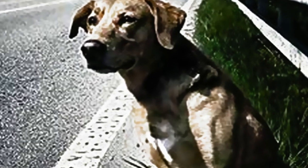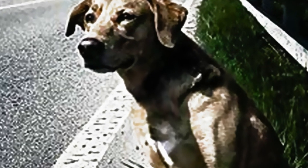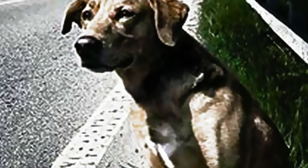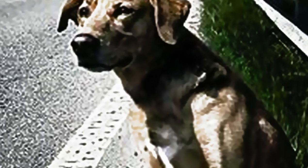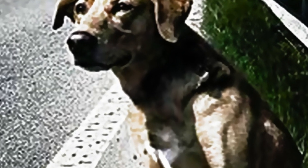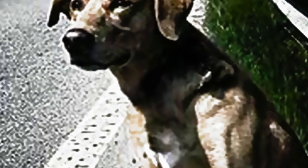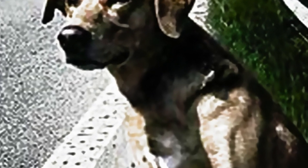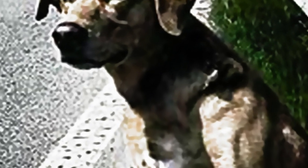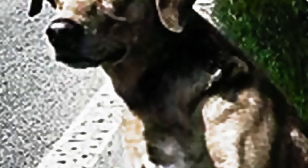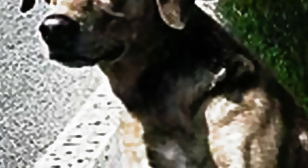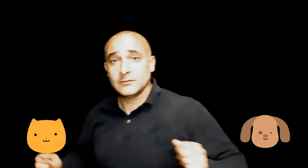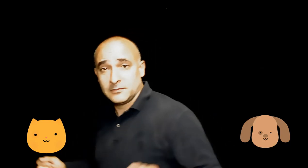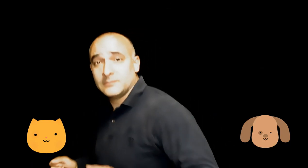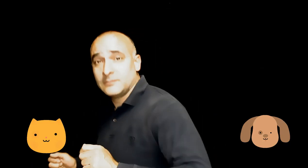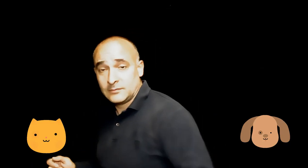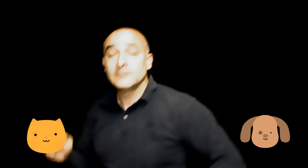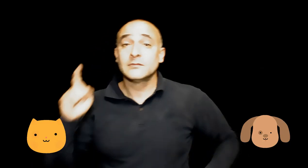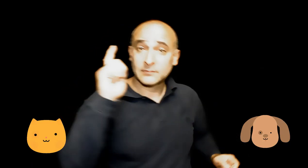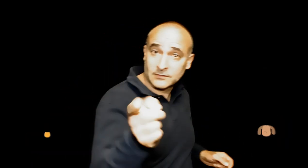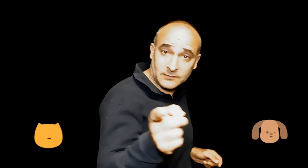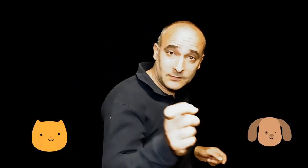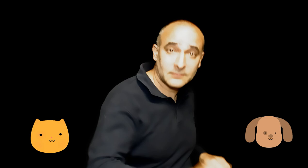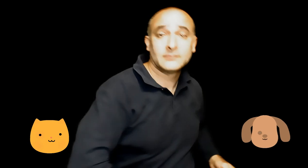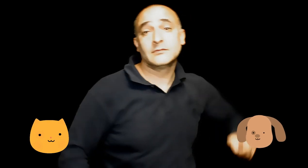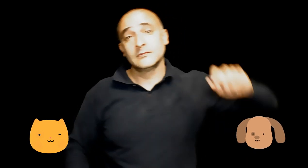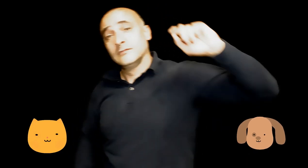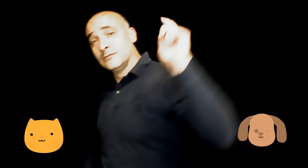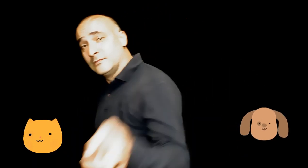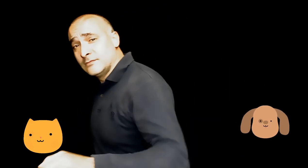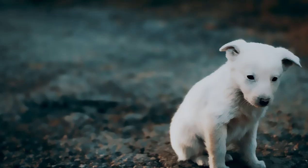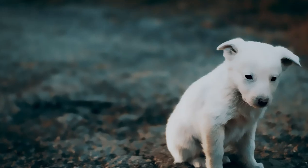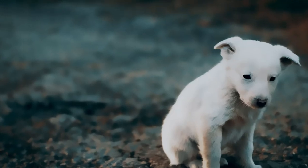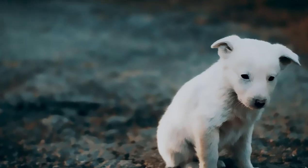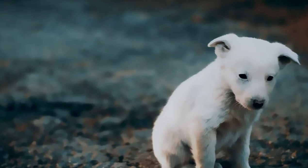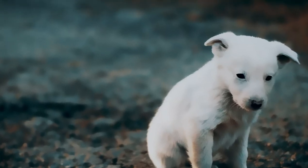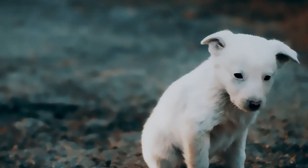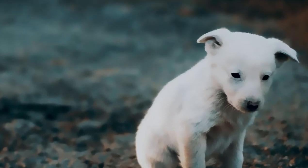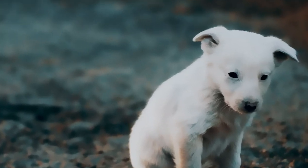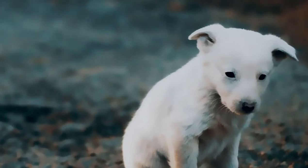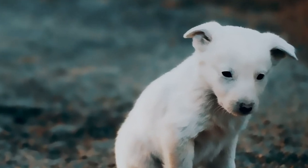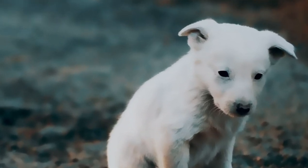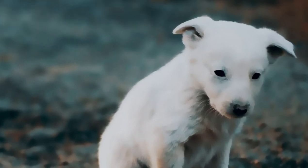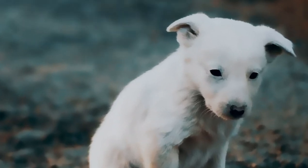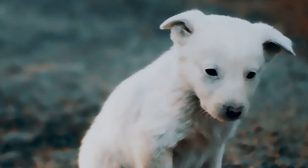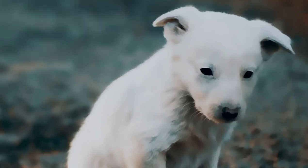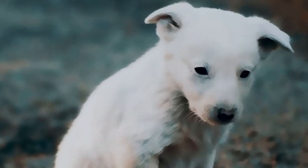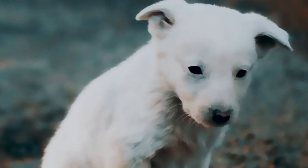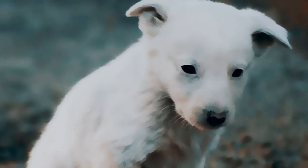Non ce n'è solo per il cane. Ce n'è per il gatto, per il topo, per l'ornitorinco, per la canepa,